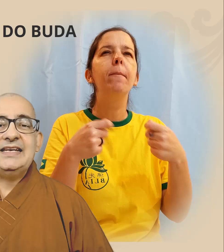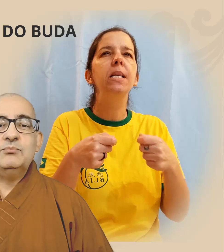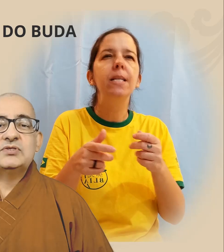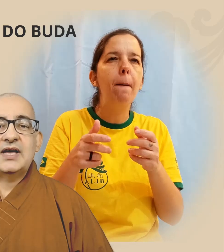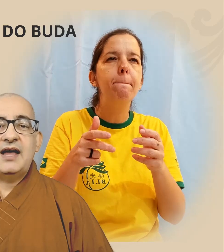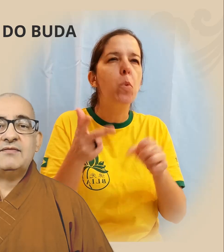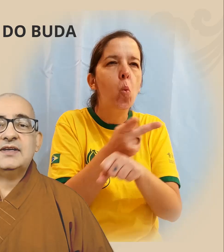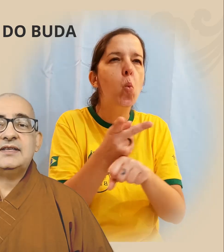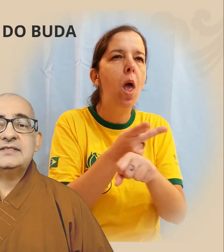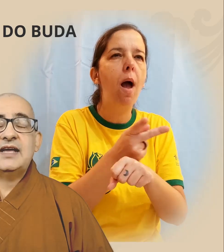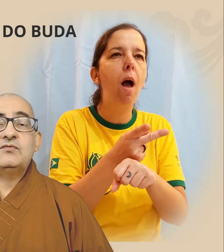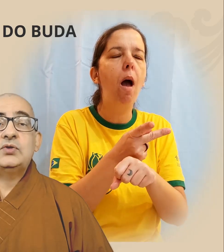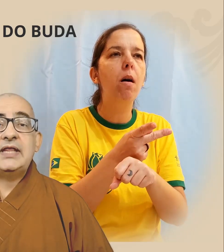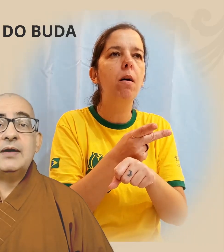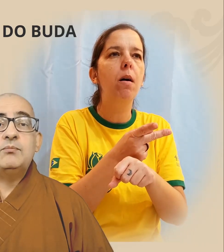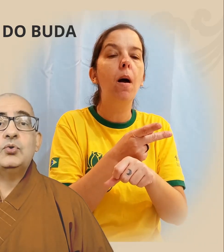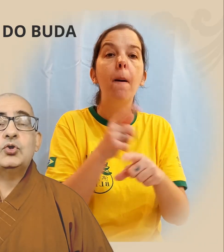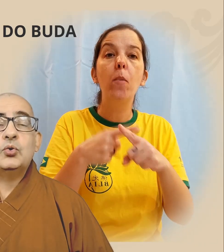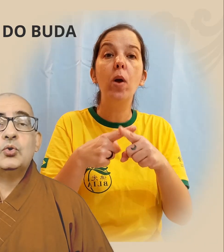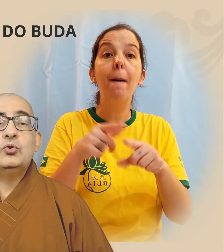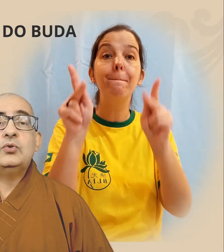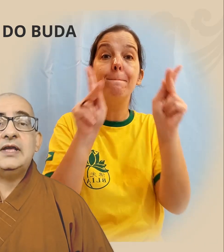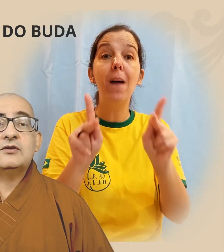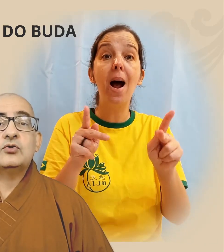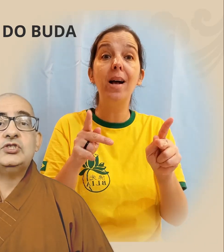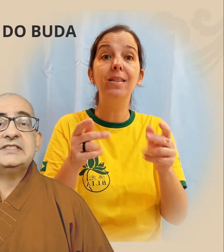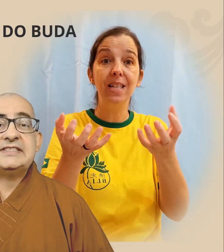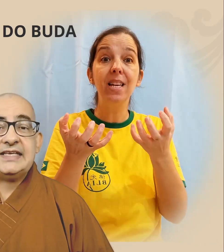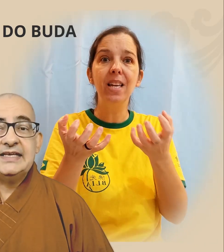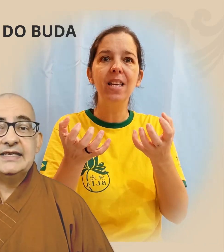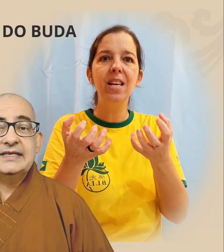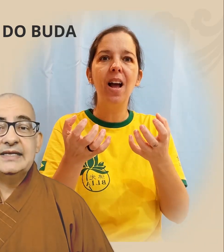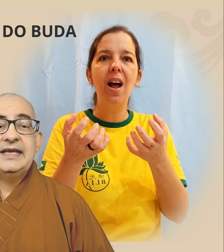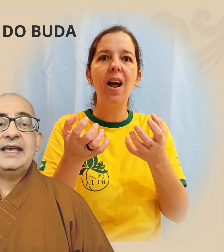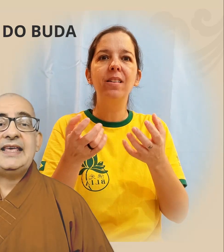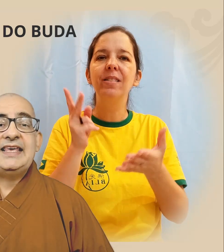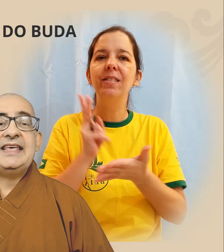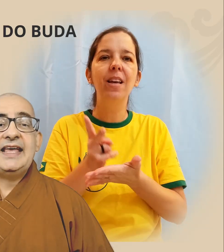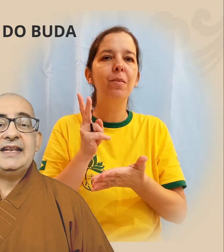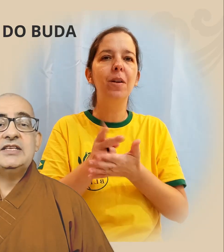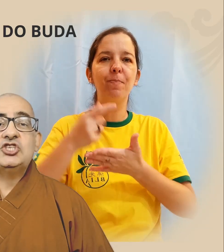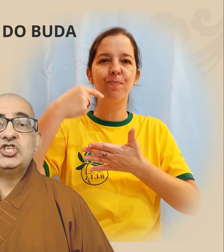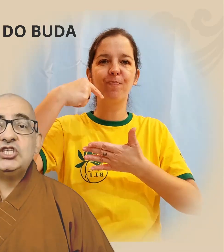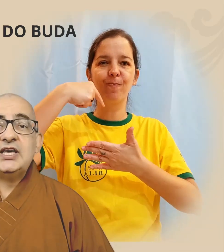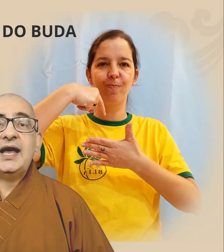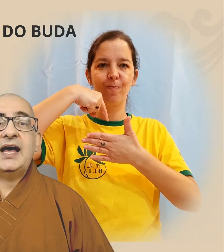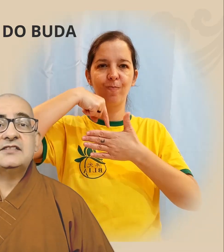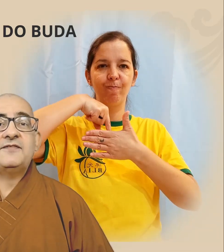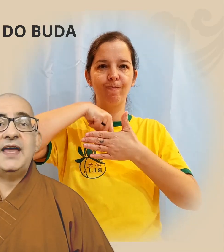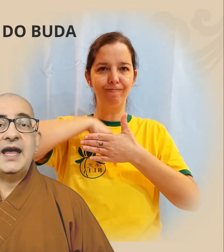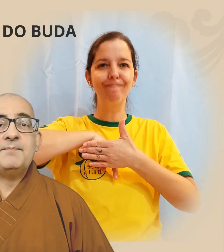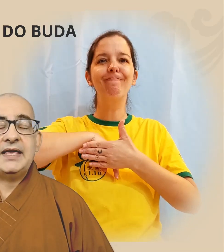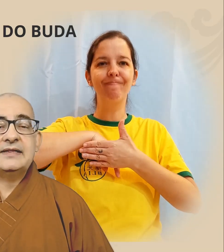que ele buscava estava o tempo todo dentro de si e que ele tinha